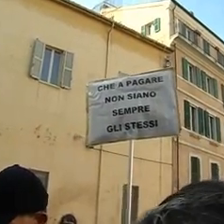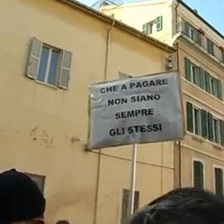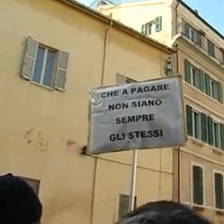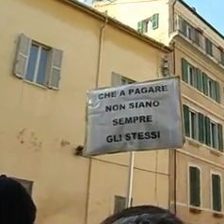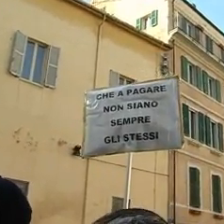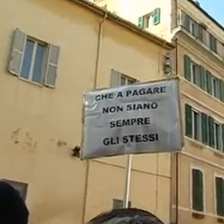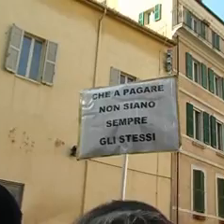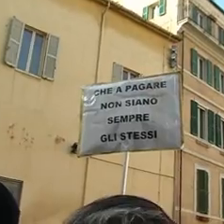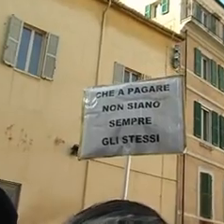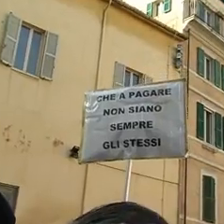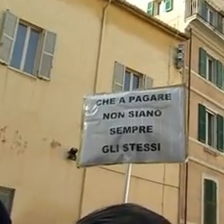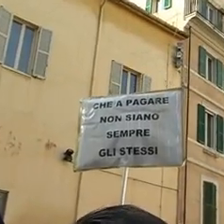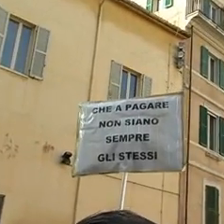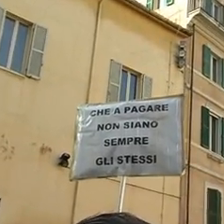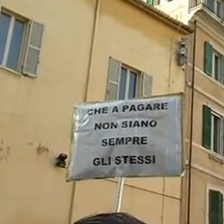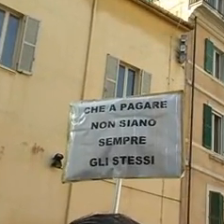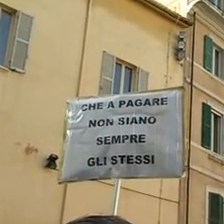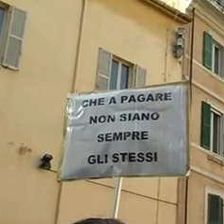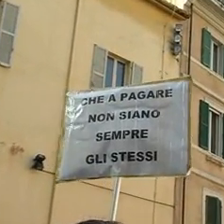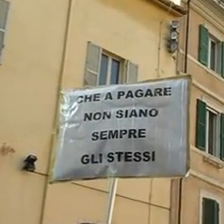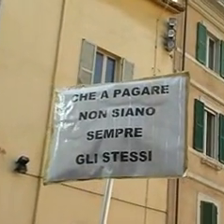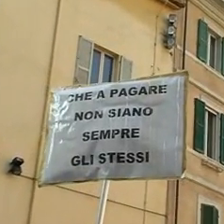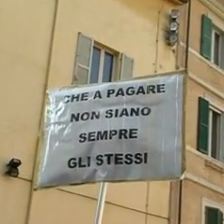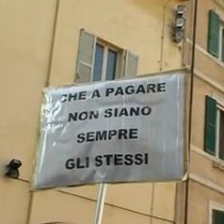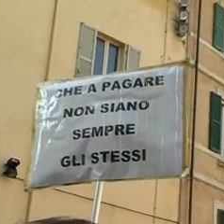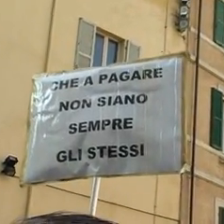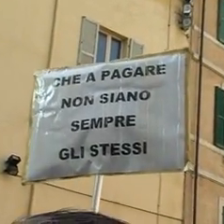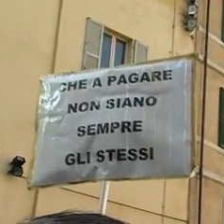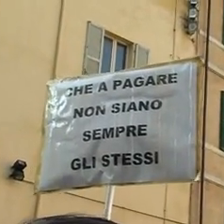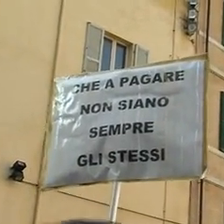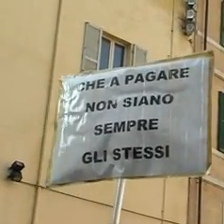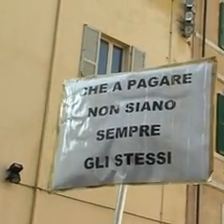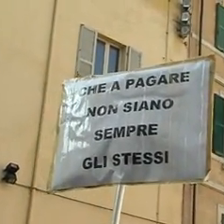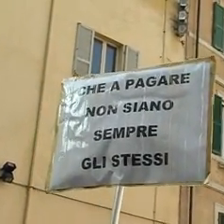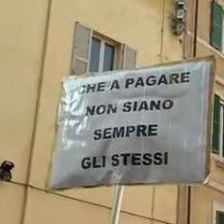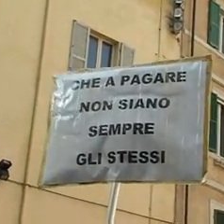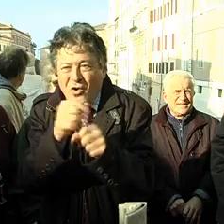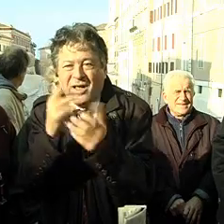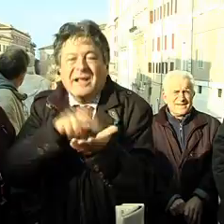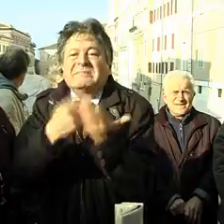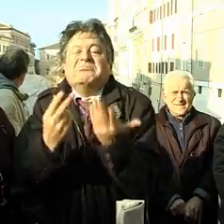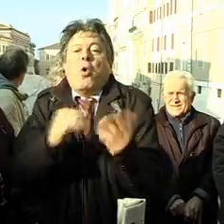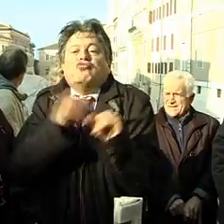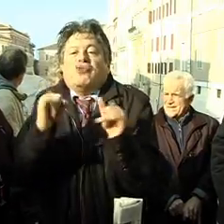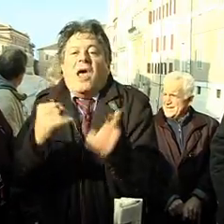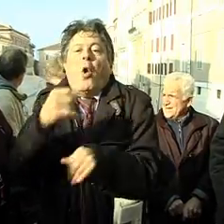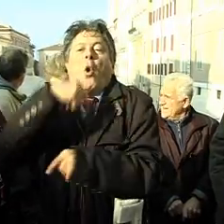spesso, spessissimo, dateci dei servizi, noi abbiamo bisogno dei servizi. Ci sono le interpreti per sordi che